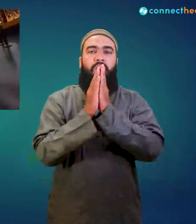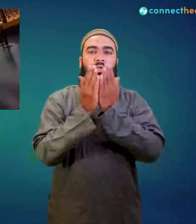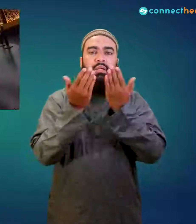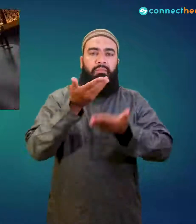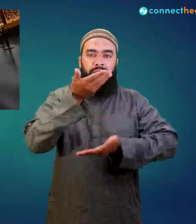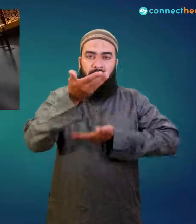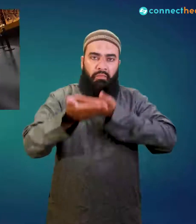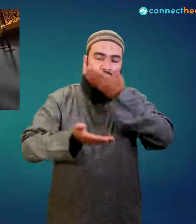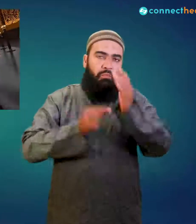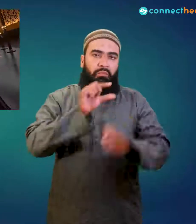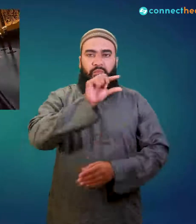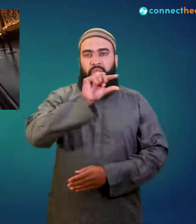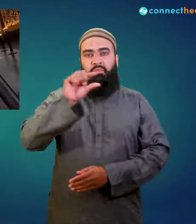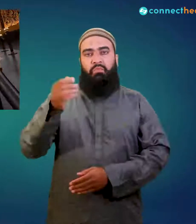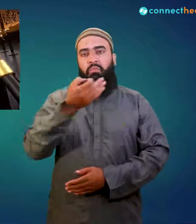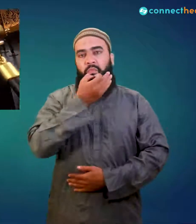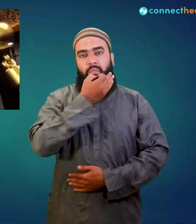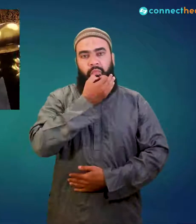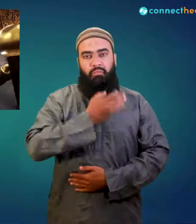افلا